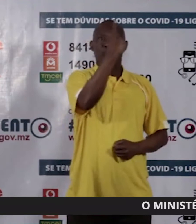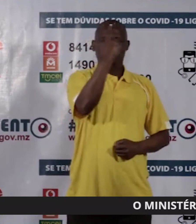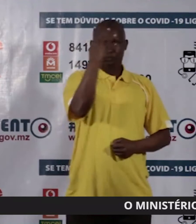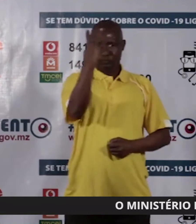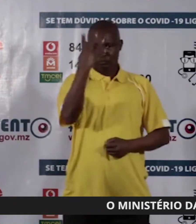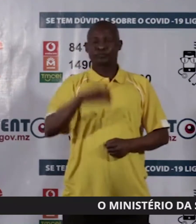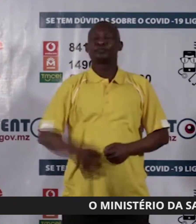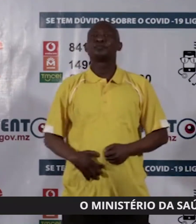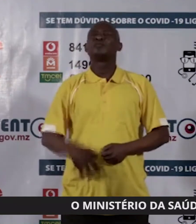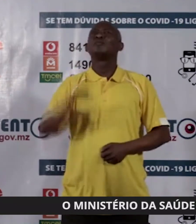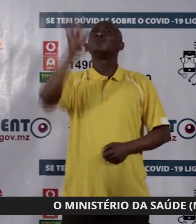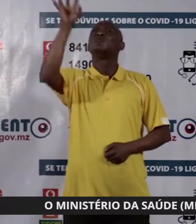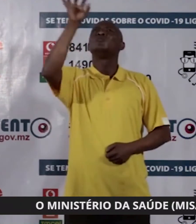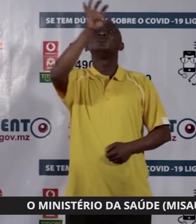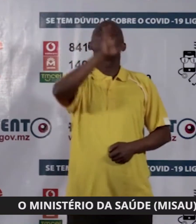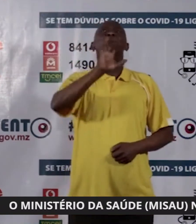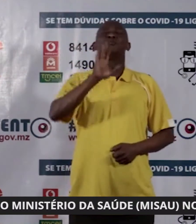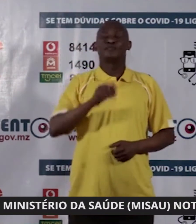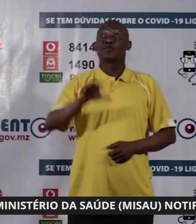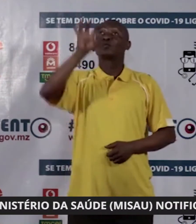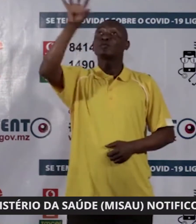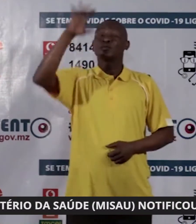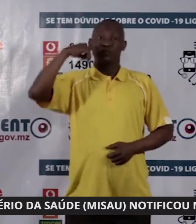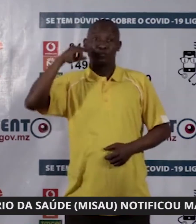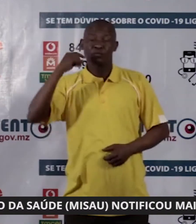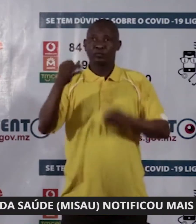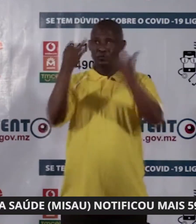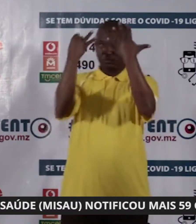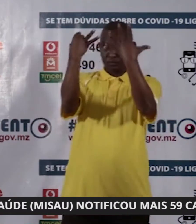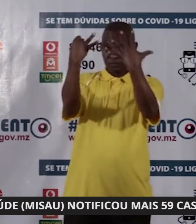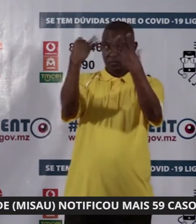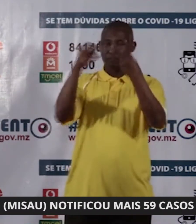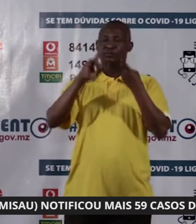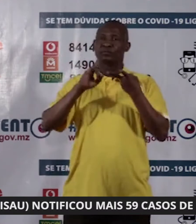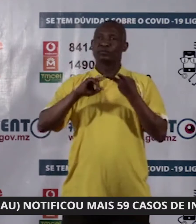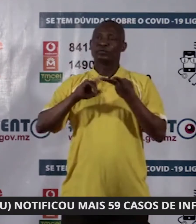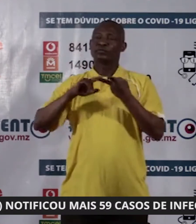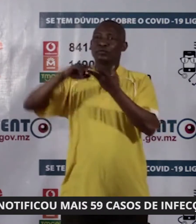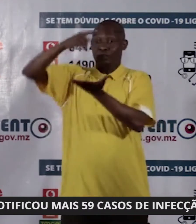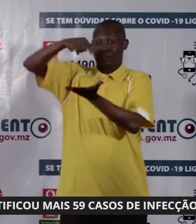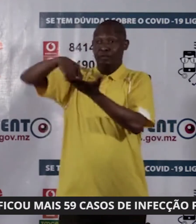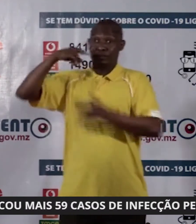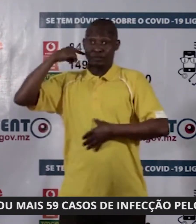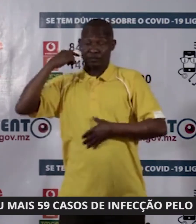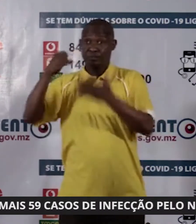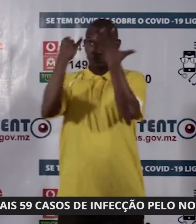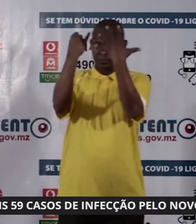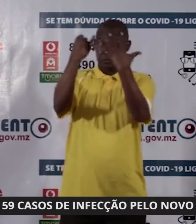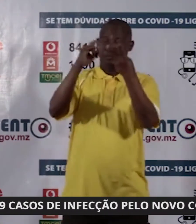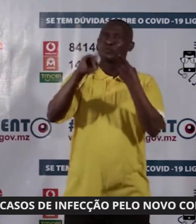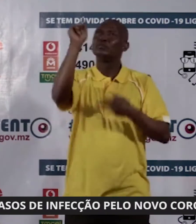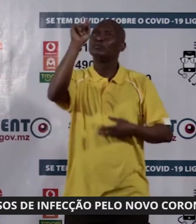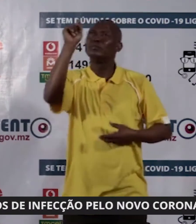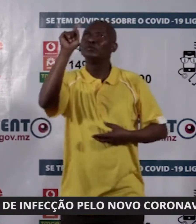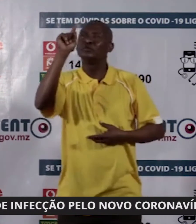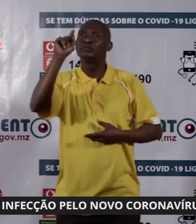a seguinte: temos 7 em Cabo Delgado, 6 na cidade de Pemba e 1 no distrito de Ancoabe.